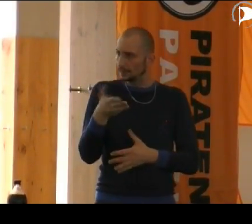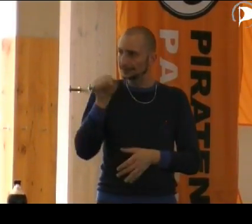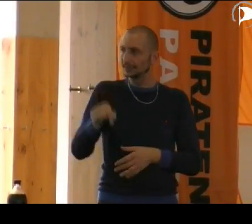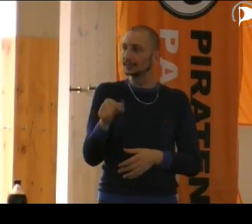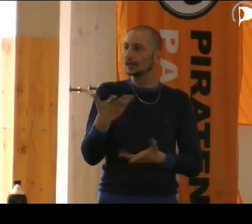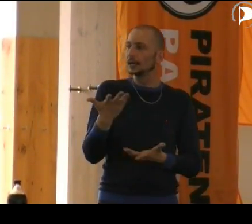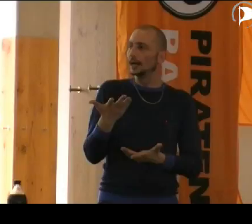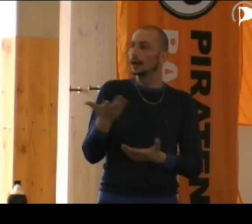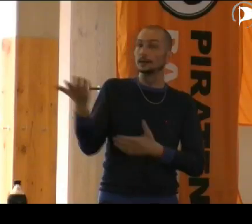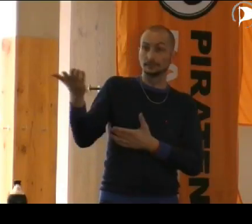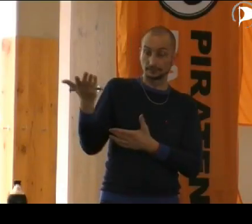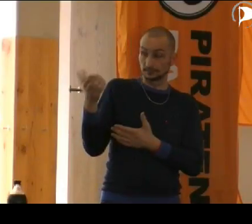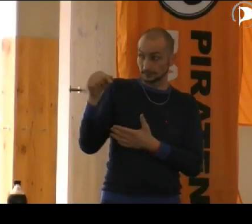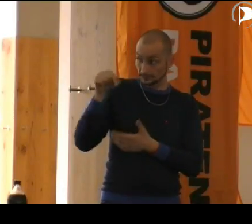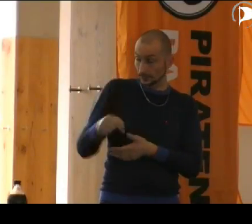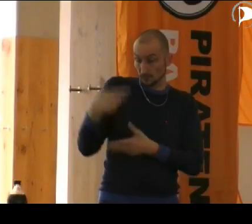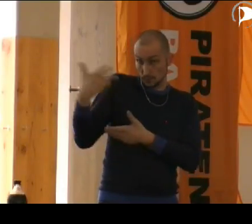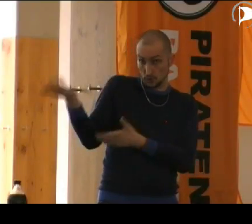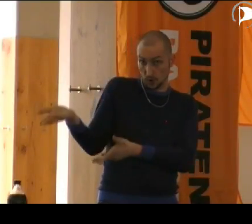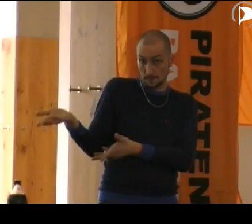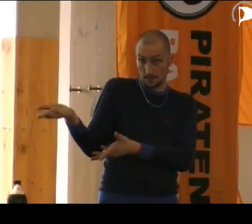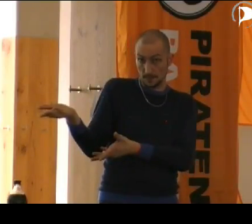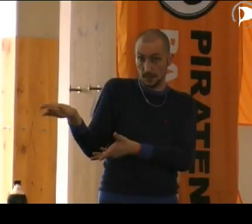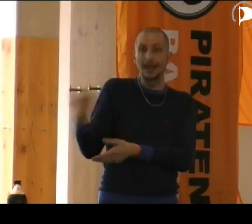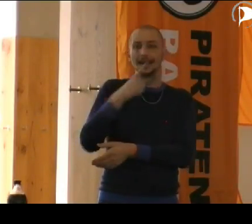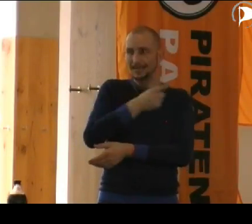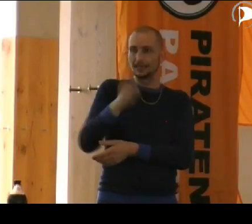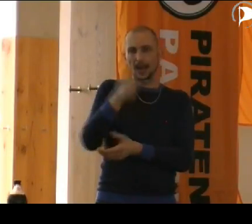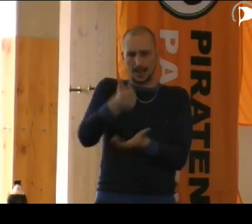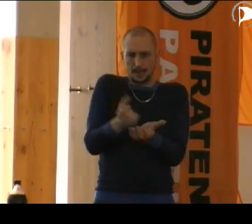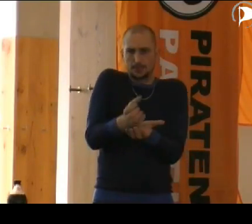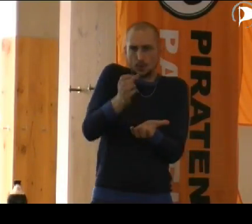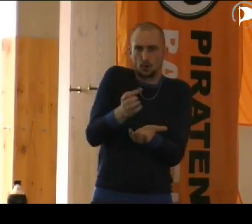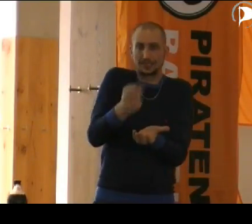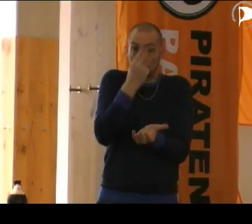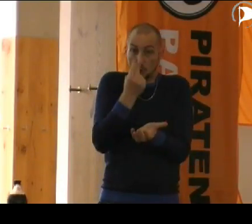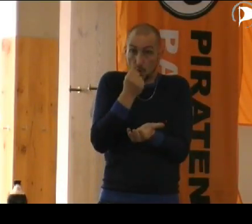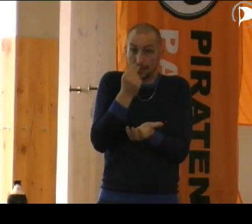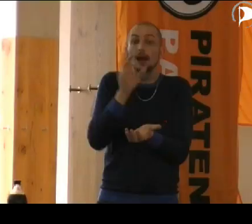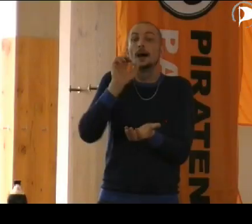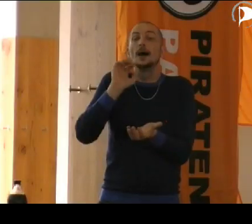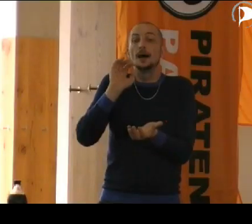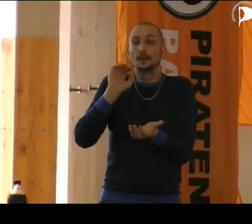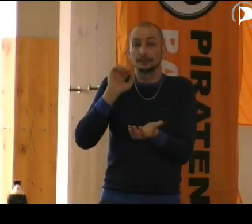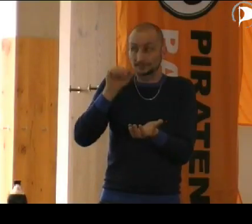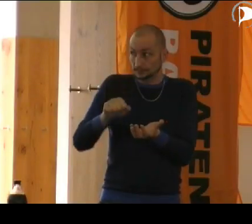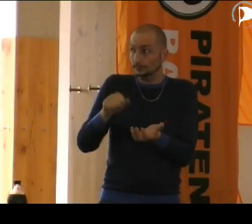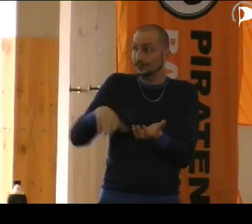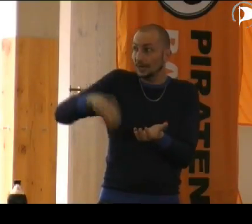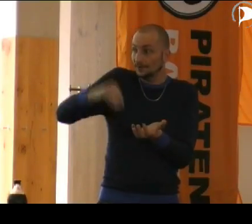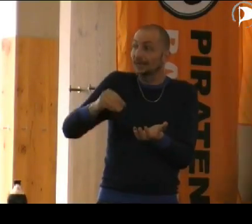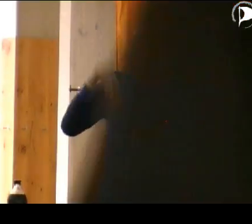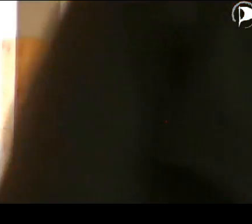ihr bekommt da ich erst noch mal in die dose als wurde ihr wird jetzt auch anfangen zu träumen ängsten